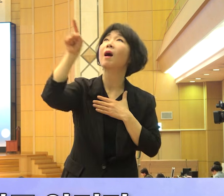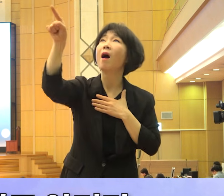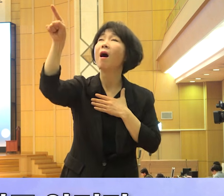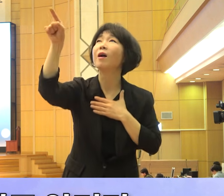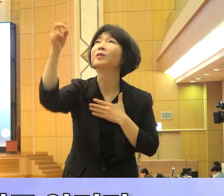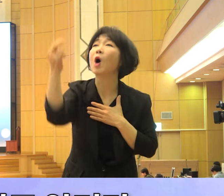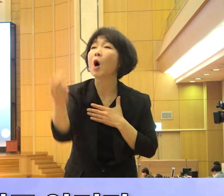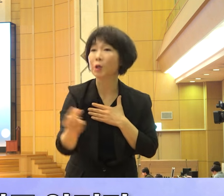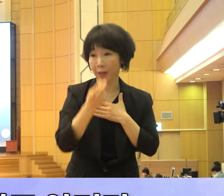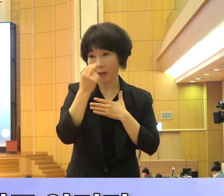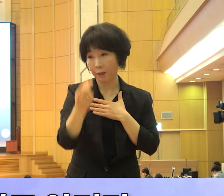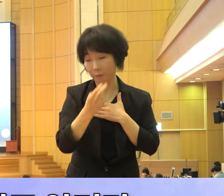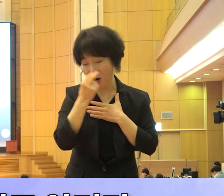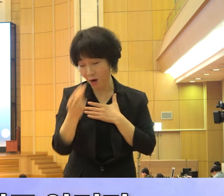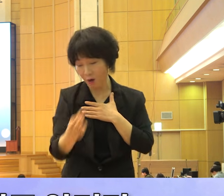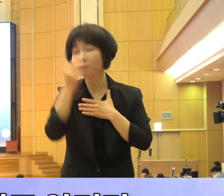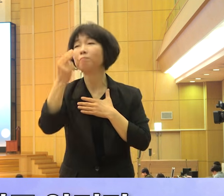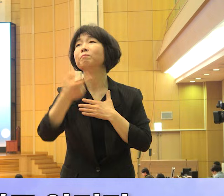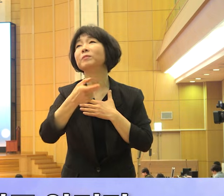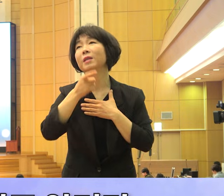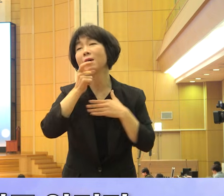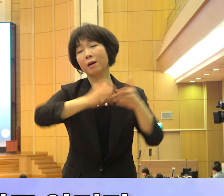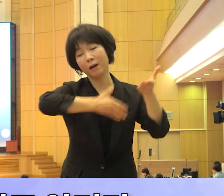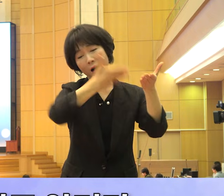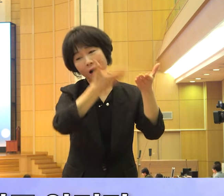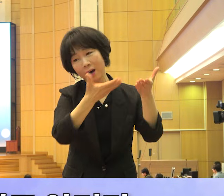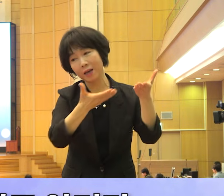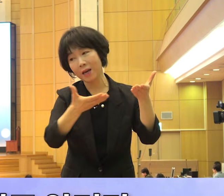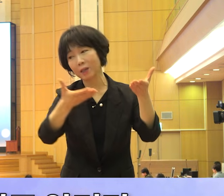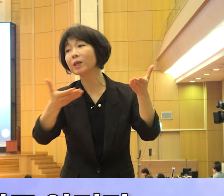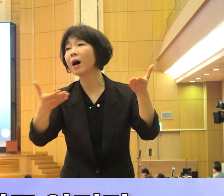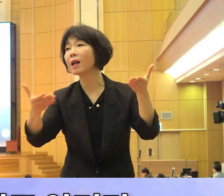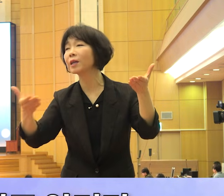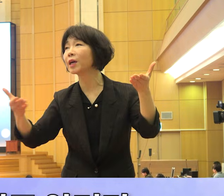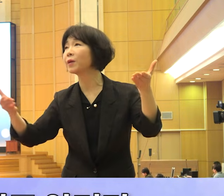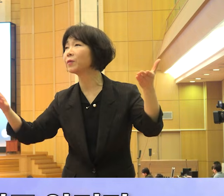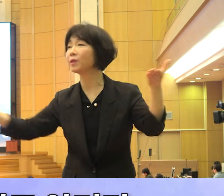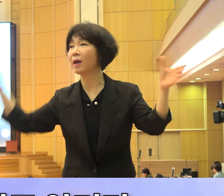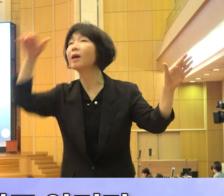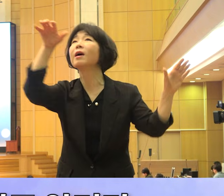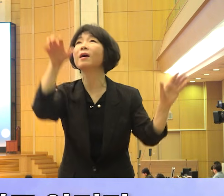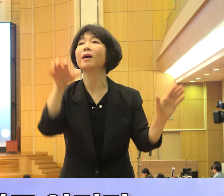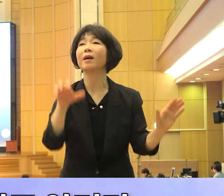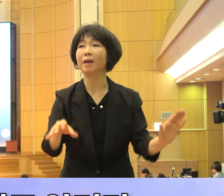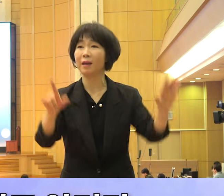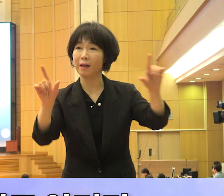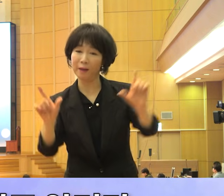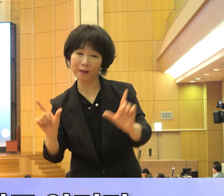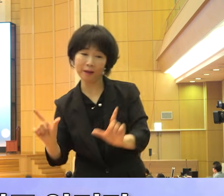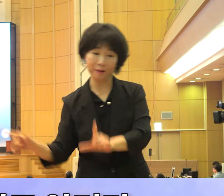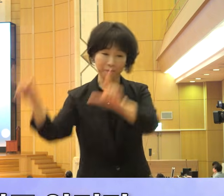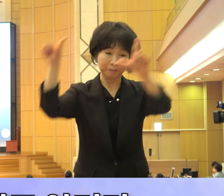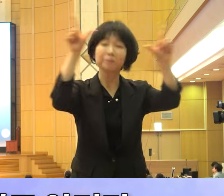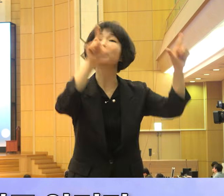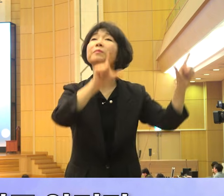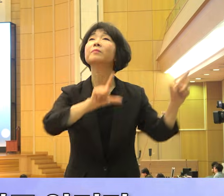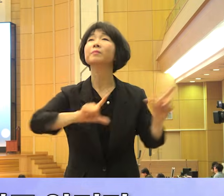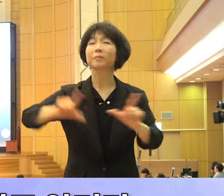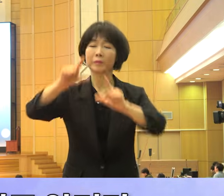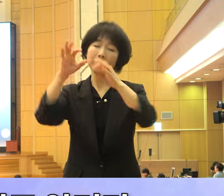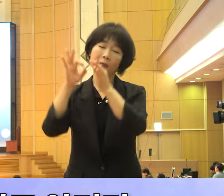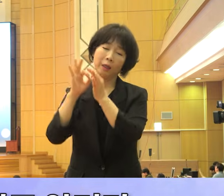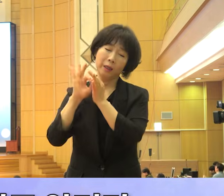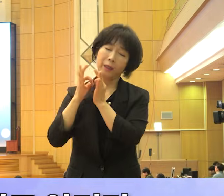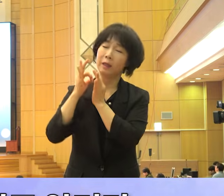살겠네. 저 생명 시냇가에 살겠네.